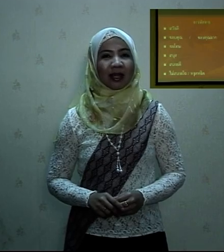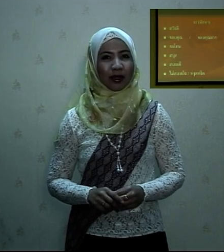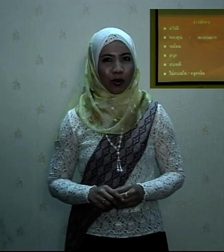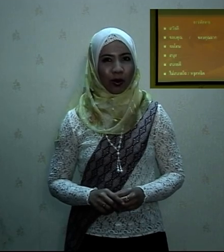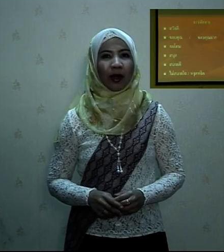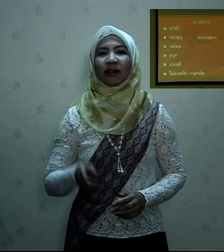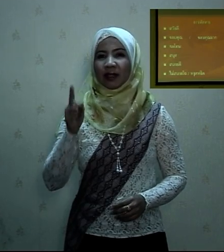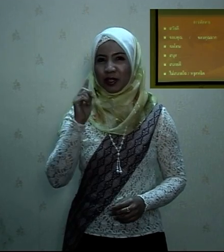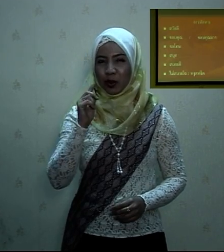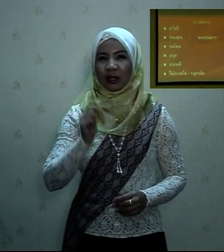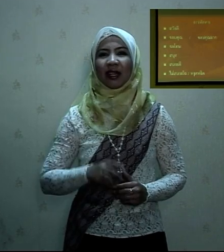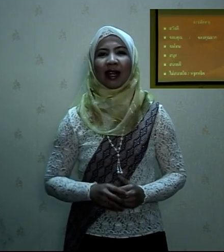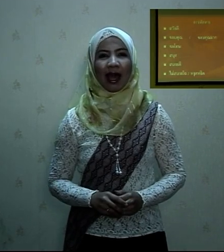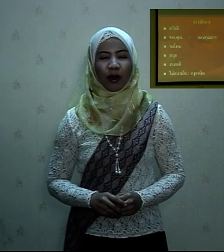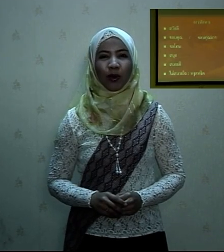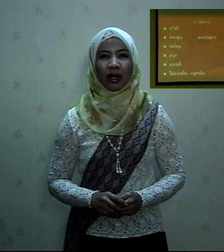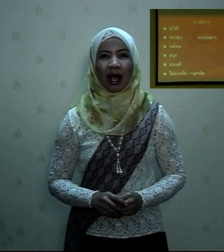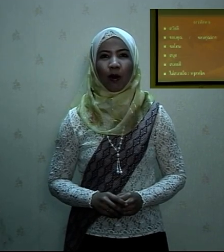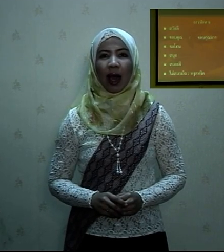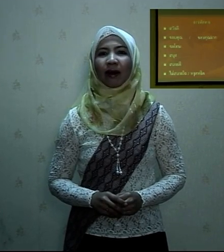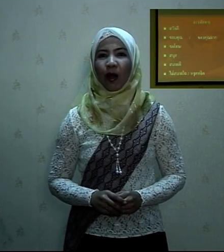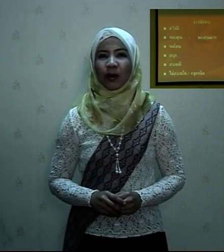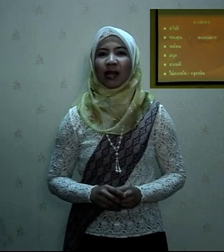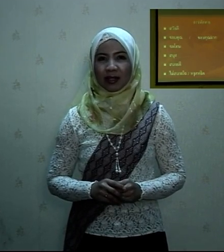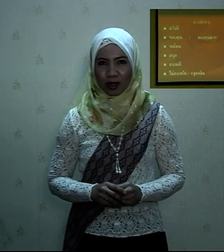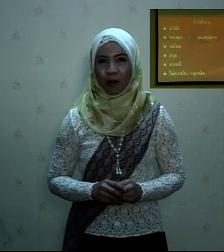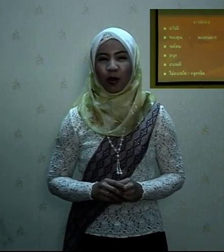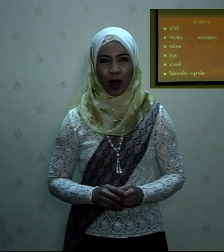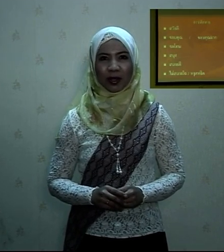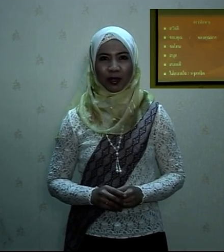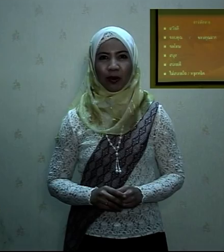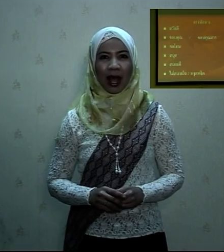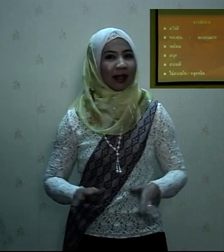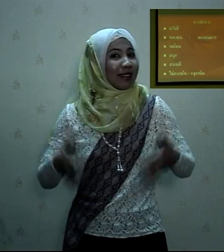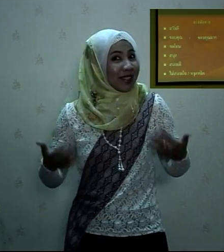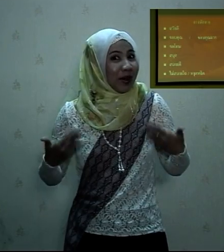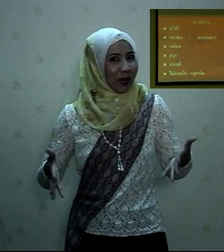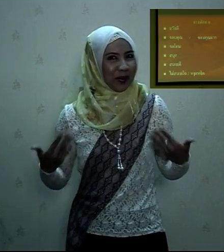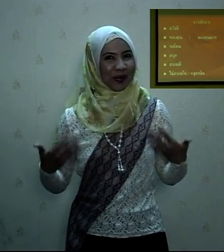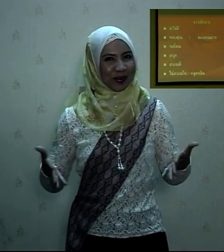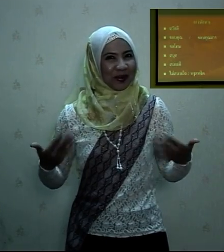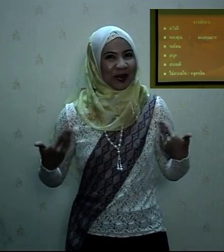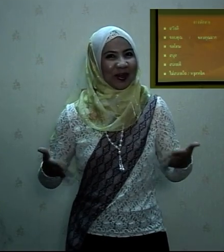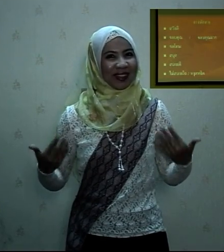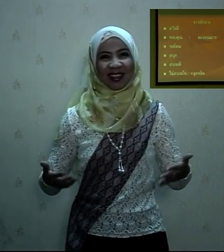นุกขึ้นอยู่ที่หน้าตาเราด้วยนะคะว่าเราต้องมีความสนุกค่ะสนุกส